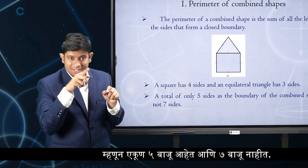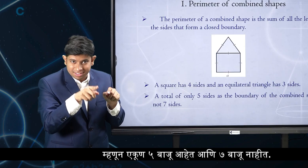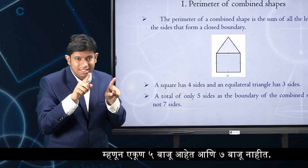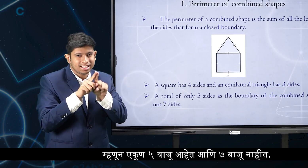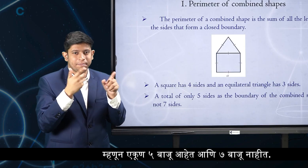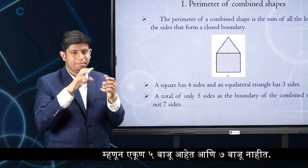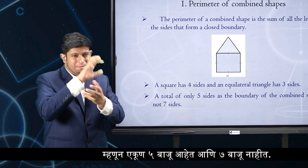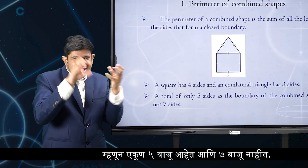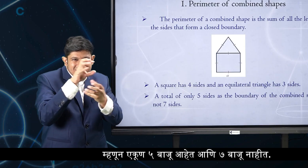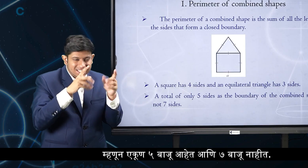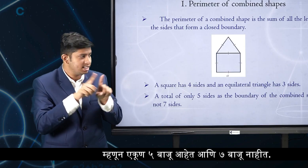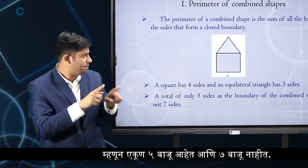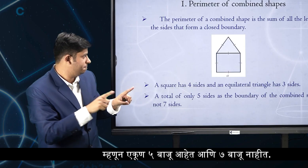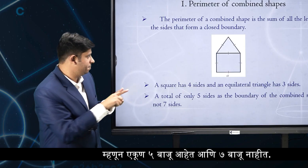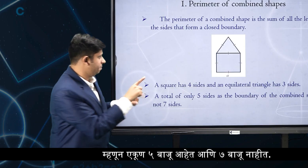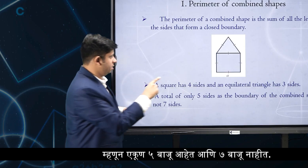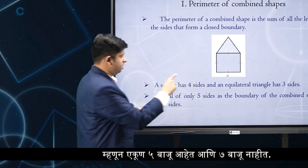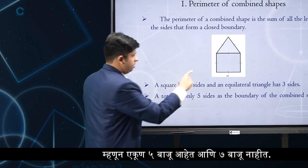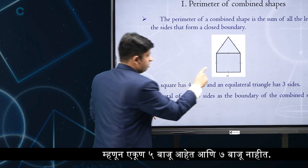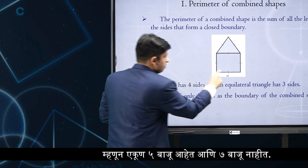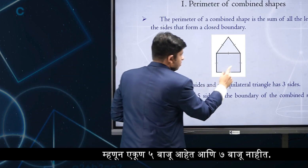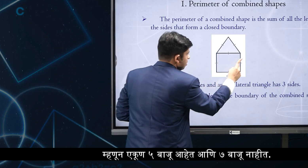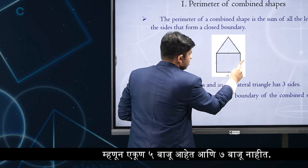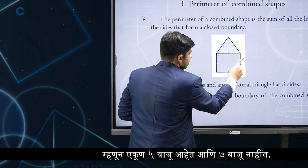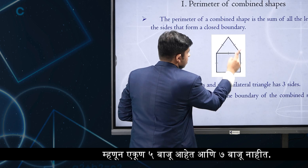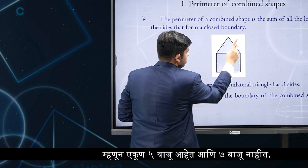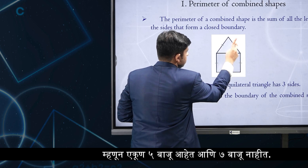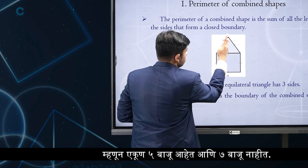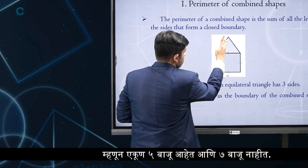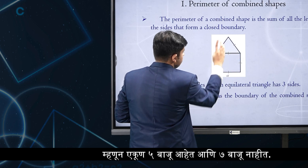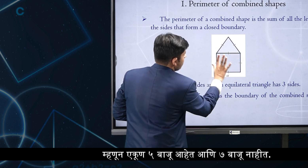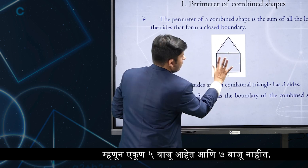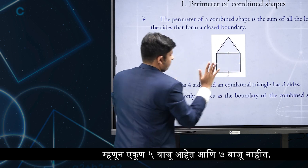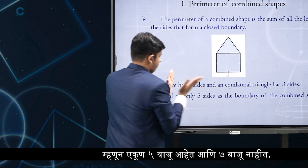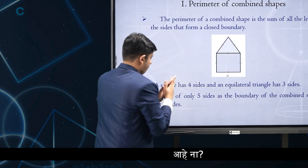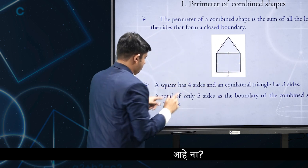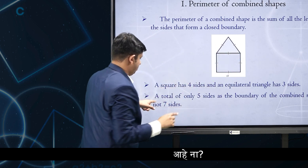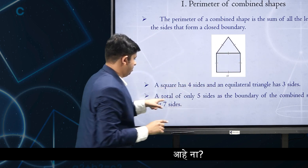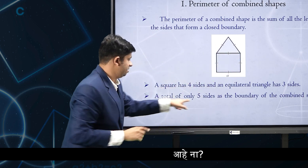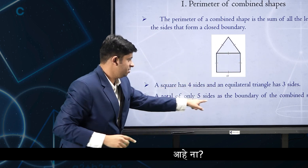म्हणून एकूण 5 बाजू आहेत आणि 7 बाजू नाही, आहे ना?